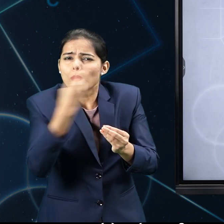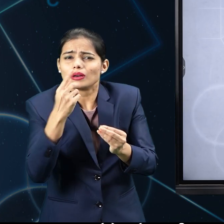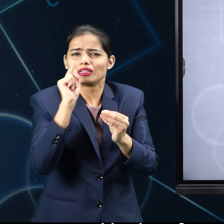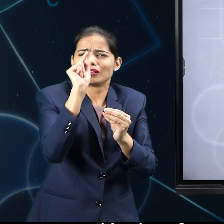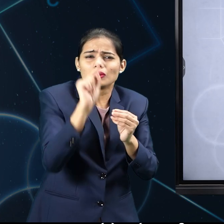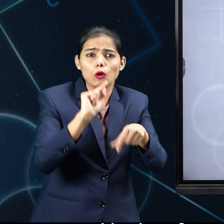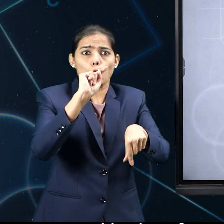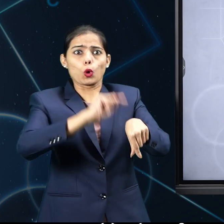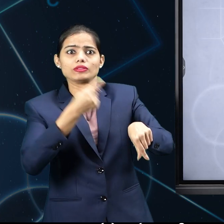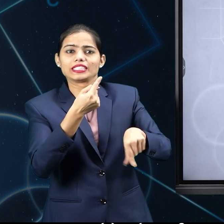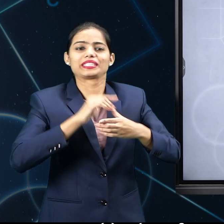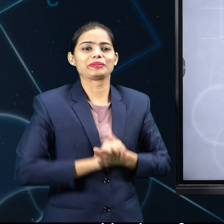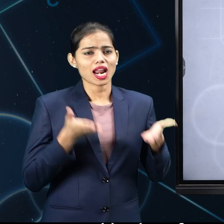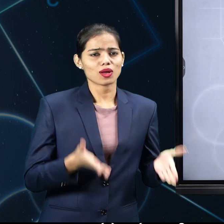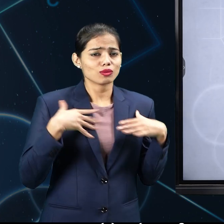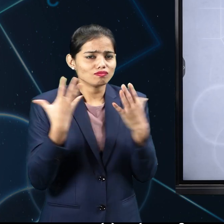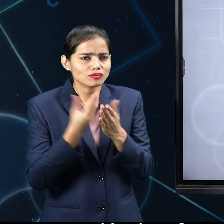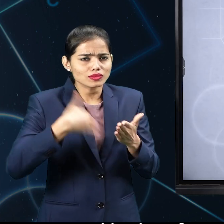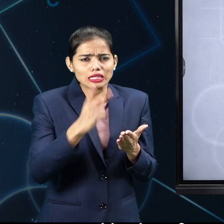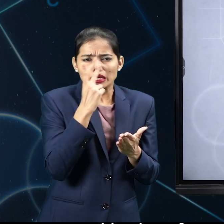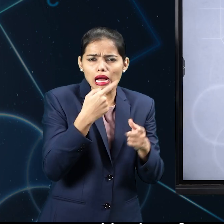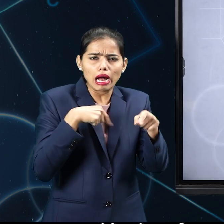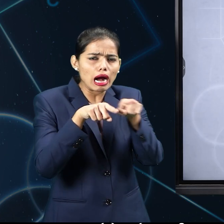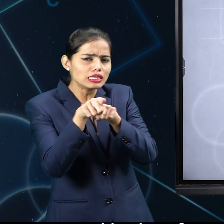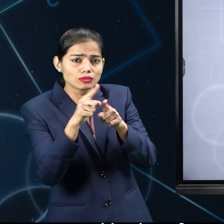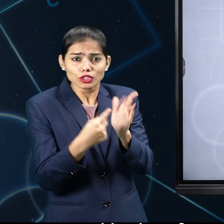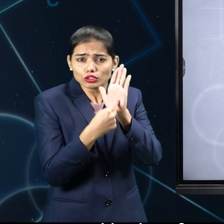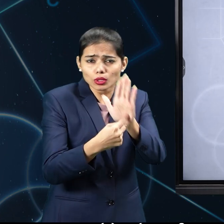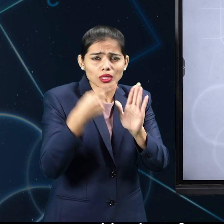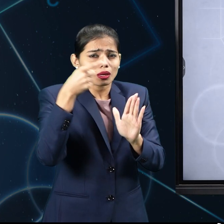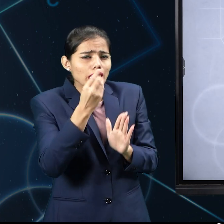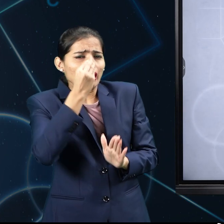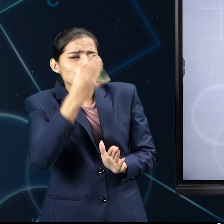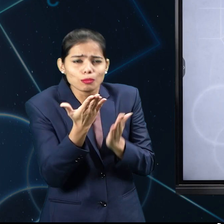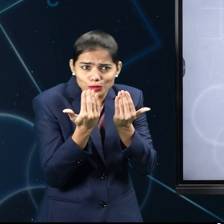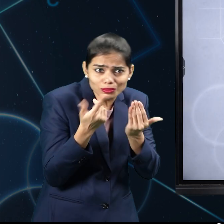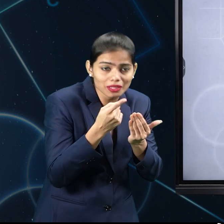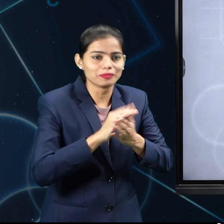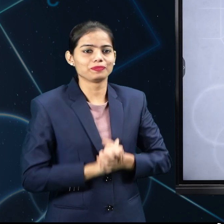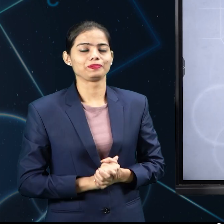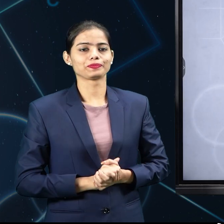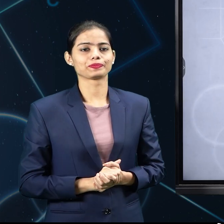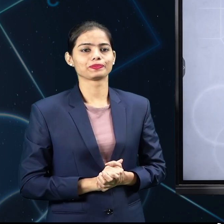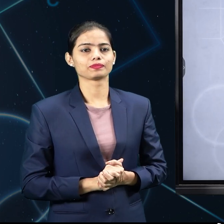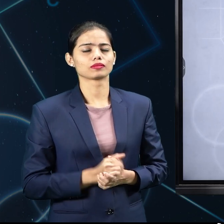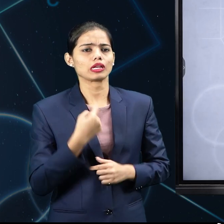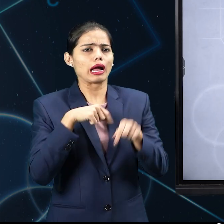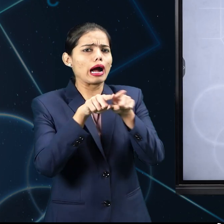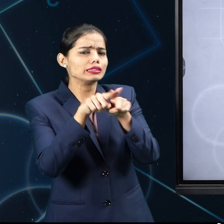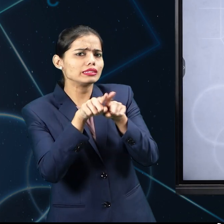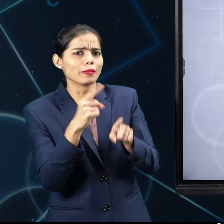घटना घडण्याच्या वेळेची संख्या डिवायडेड बाय एकूण प्रयत्नांची संख्या. आता आपण प्रायोगिक